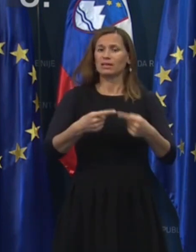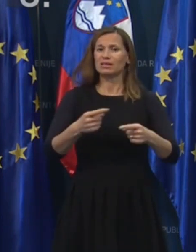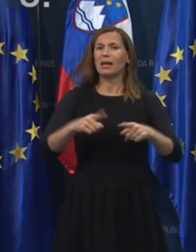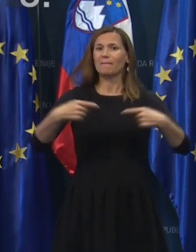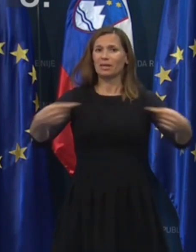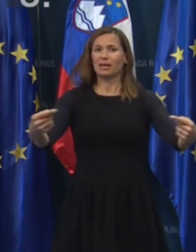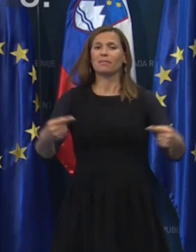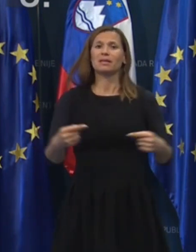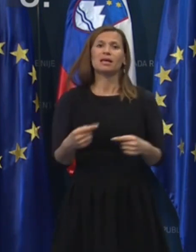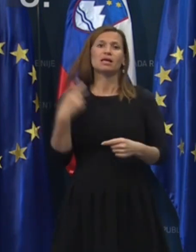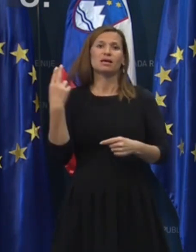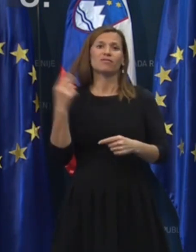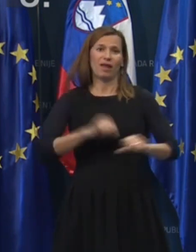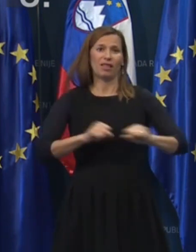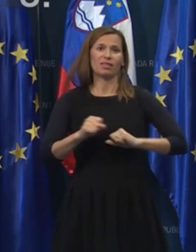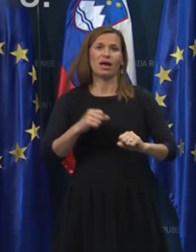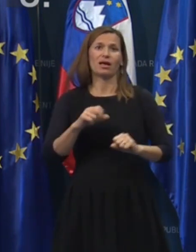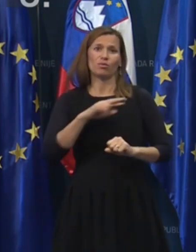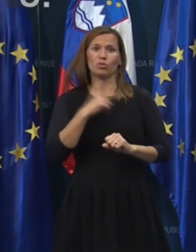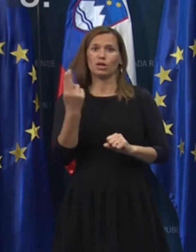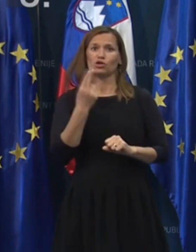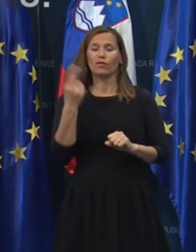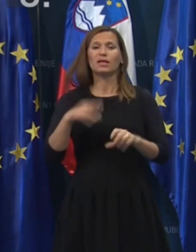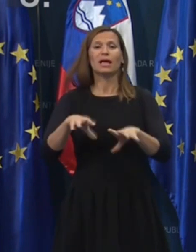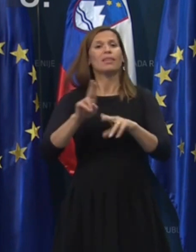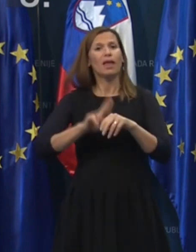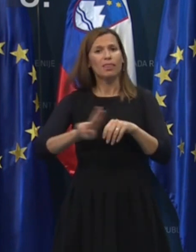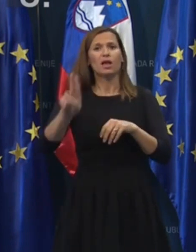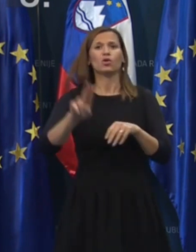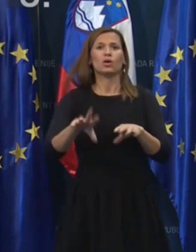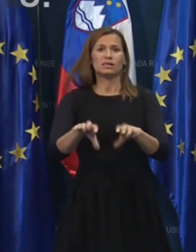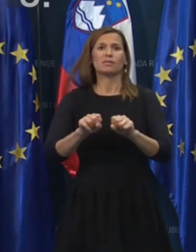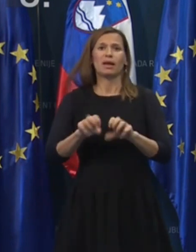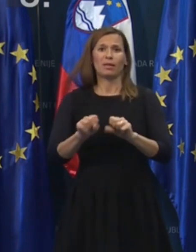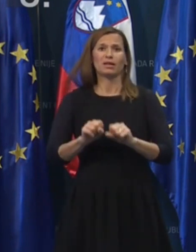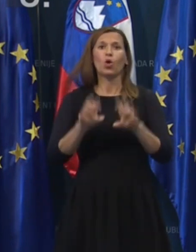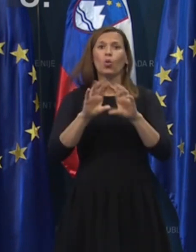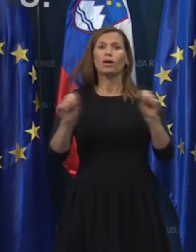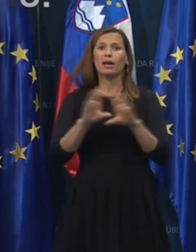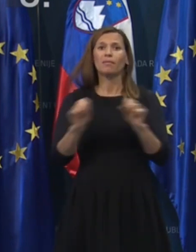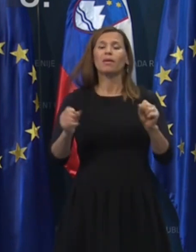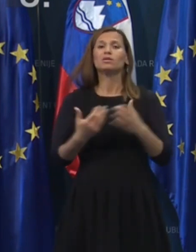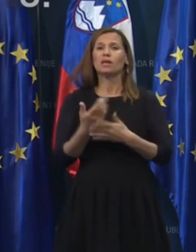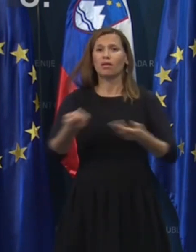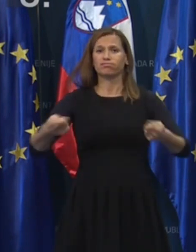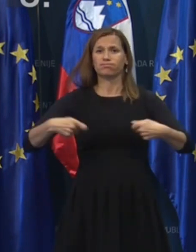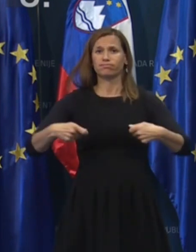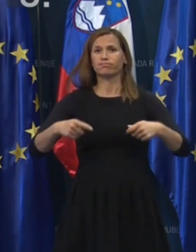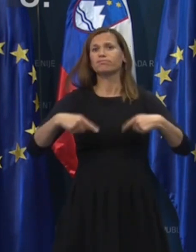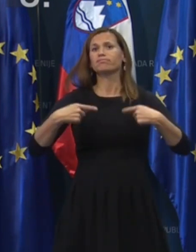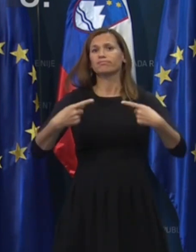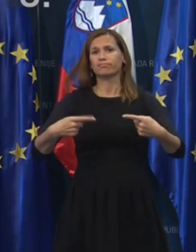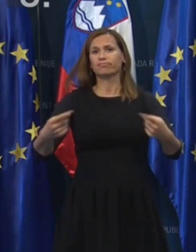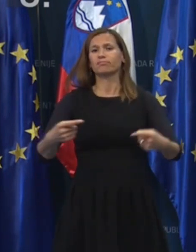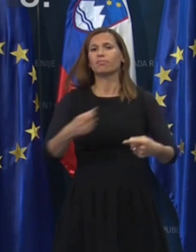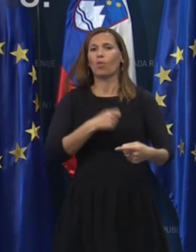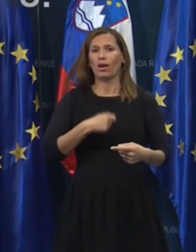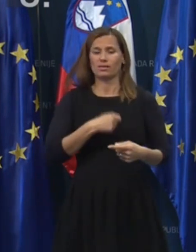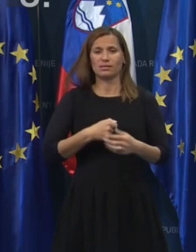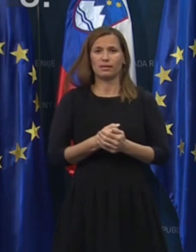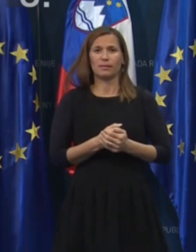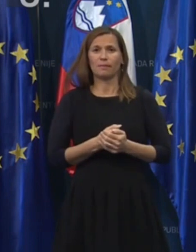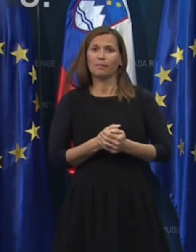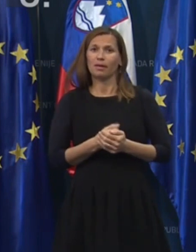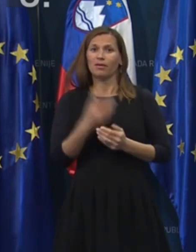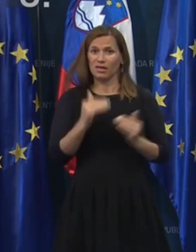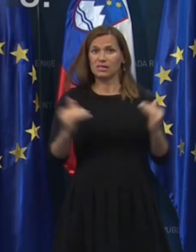vlada Republike Slovenije nadaljuje s sprejemanjem ukrepov namenjenih zajezitvi bolezni. V skladu